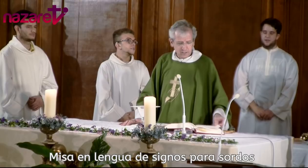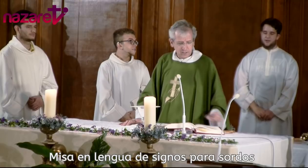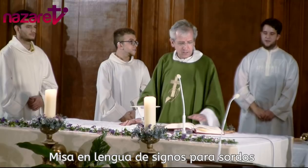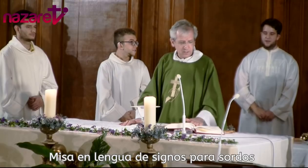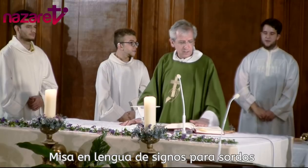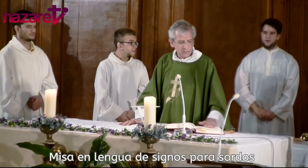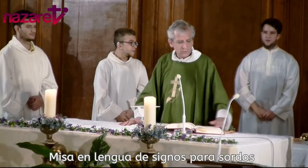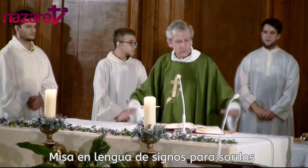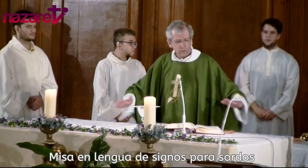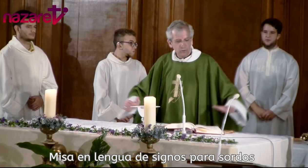cielo.